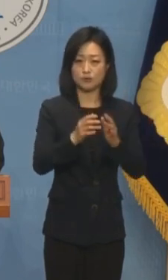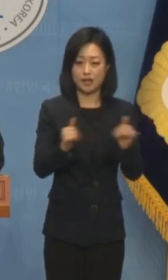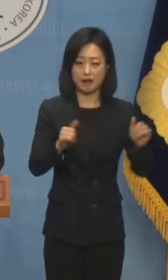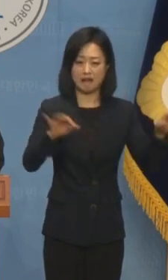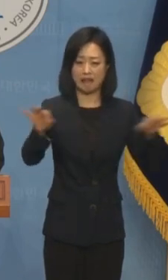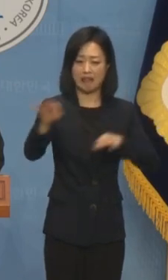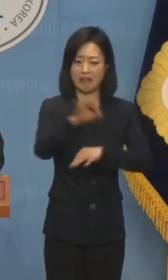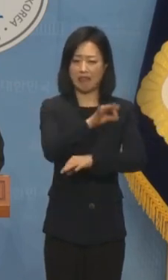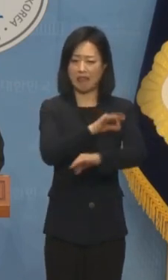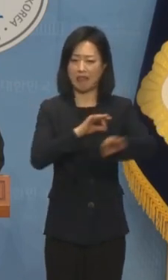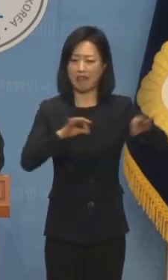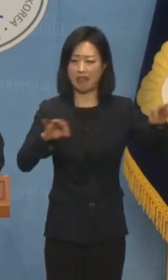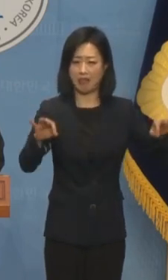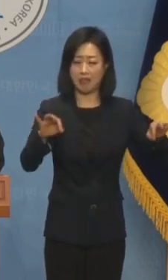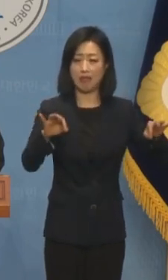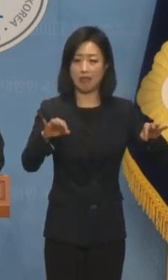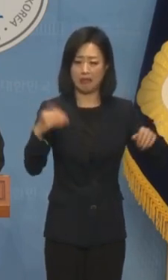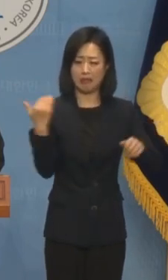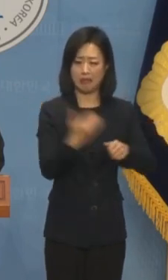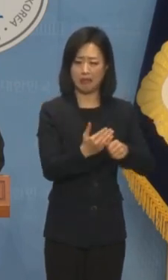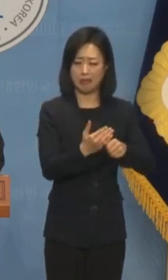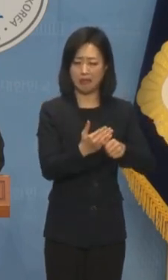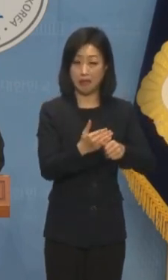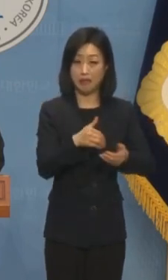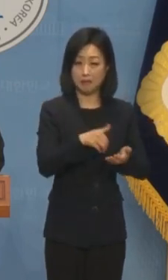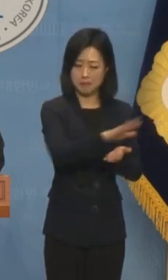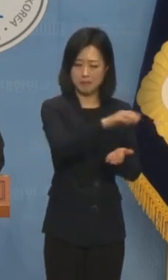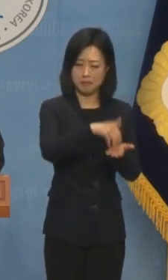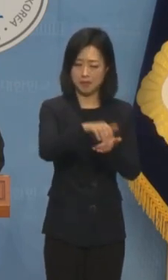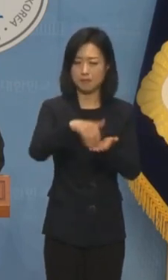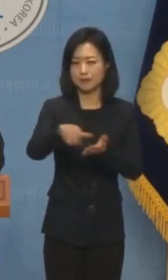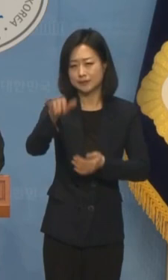개편으로 YTN의 혼란을 밀어넣고 있습니다.